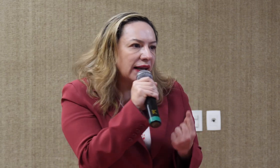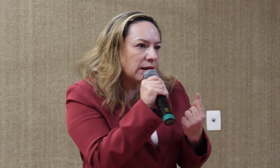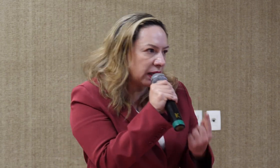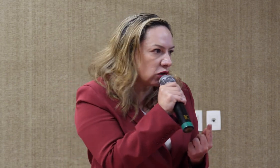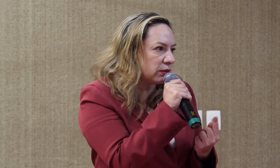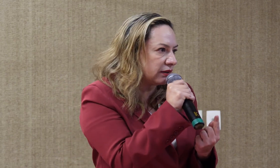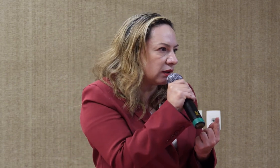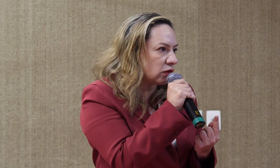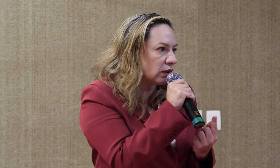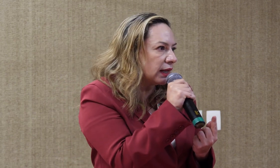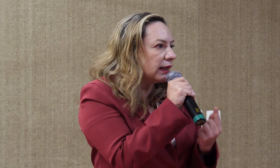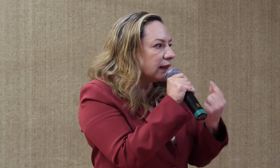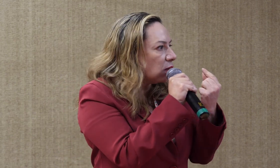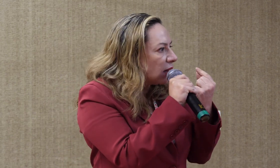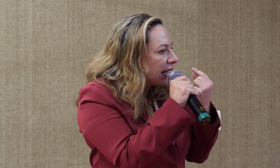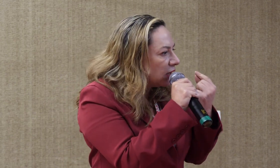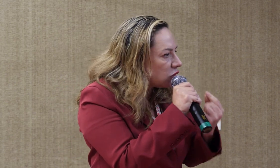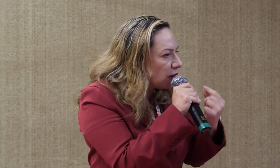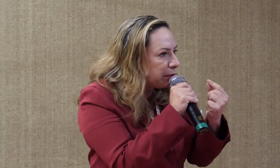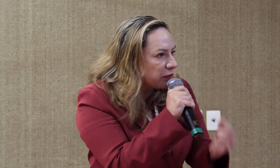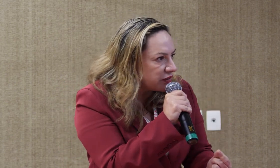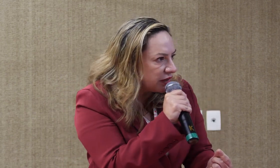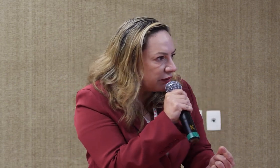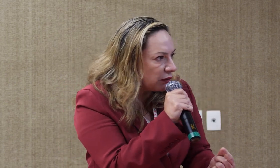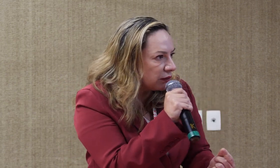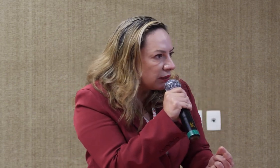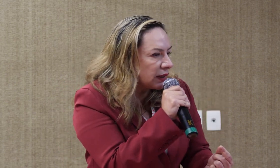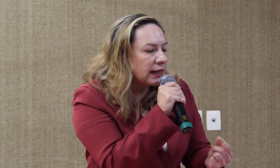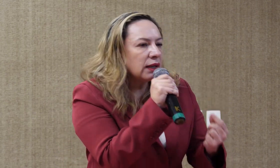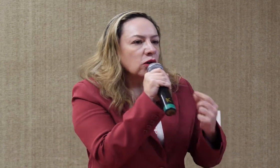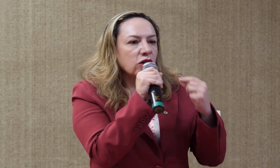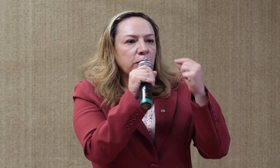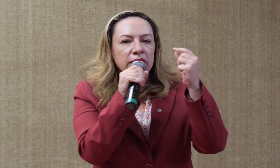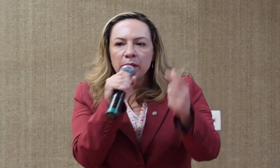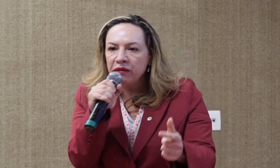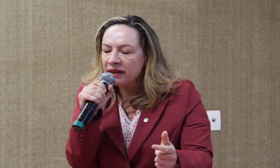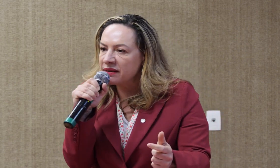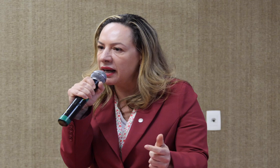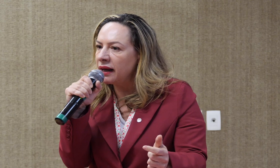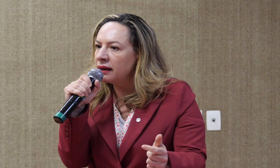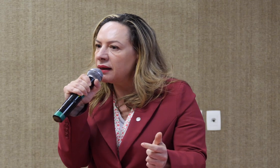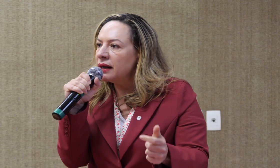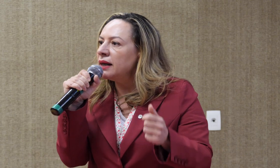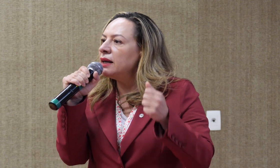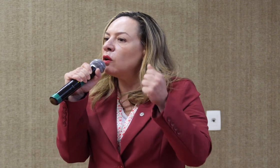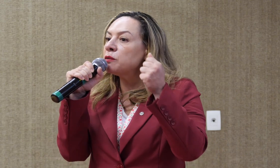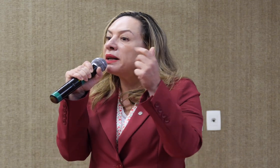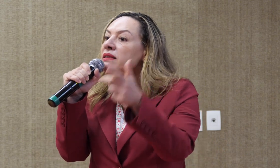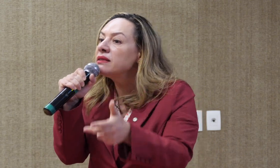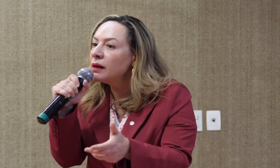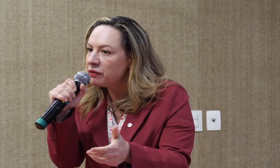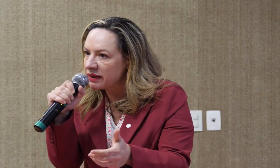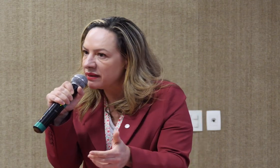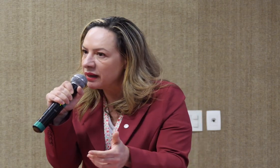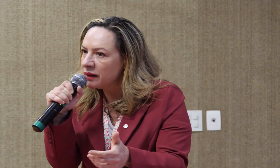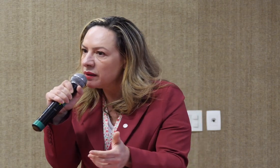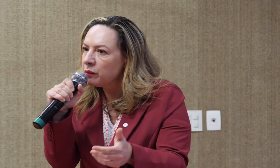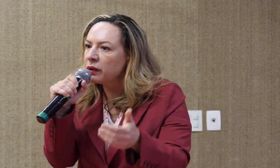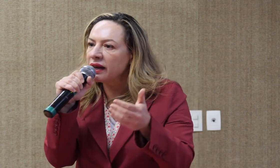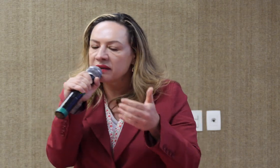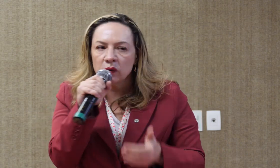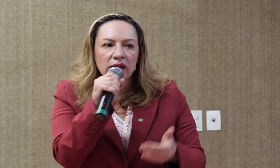tínhamos diariamente homicídios. Então, isso é possível, nós podemos fazer. E nós precisamos